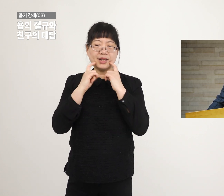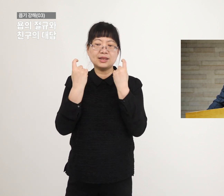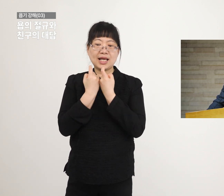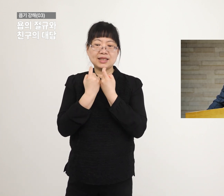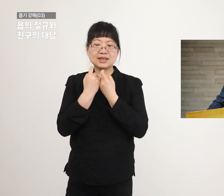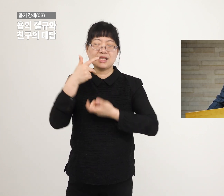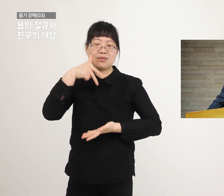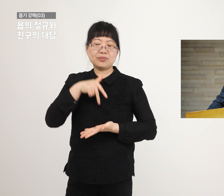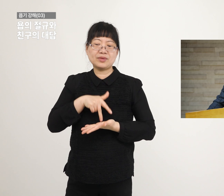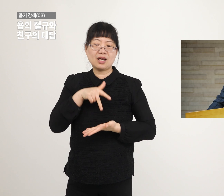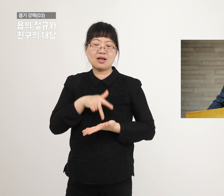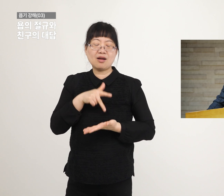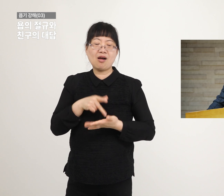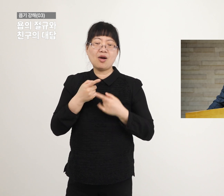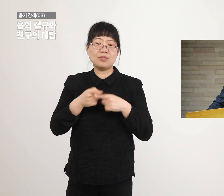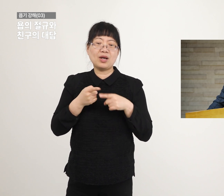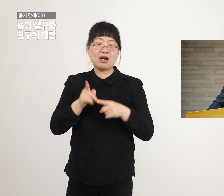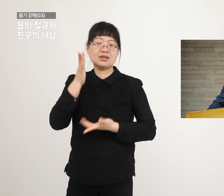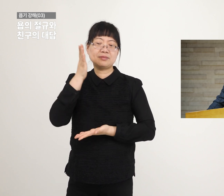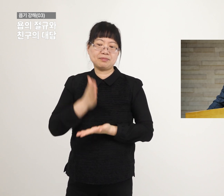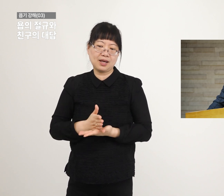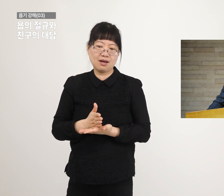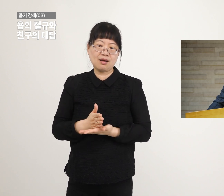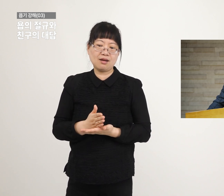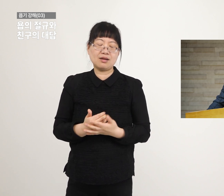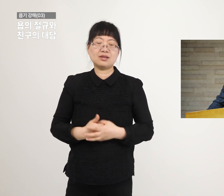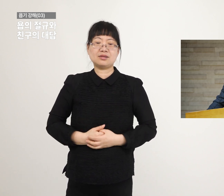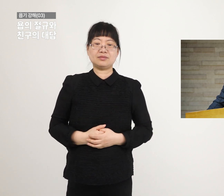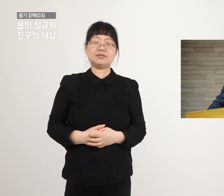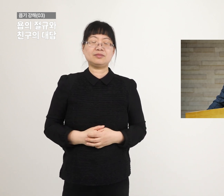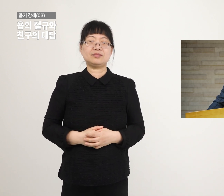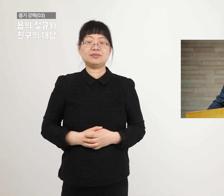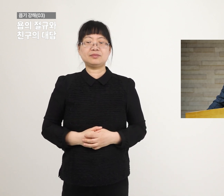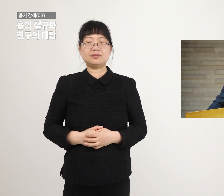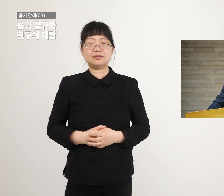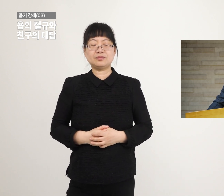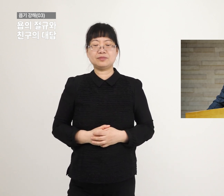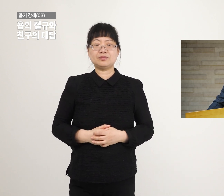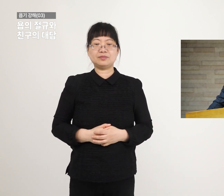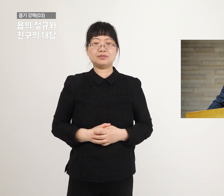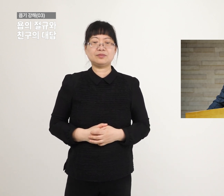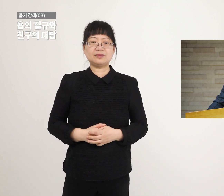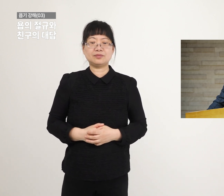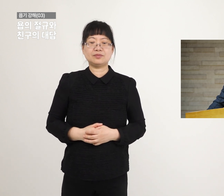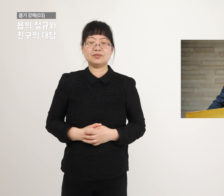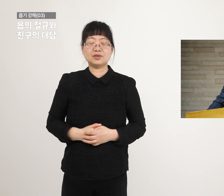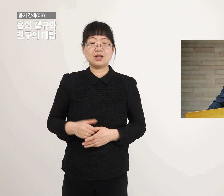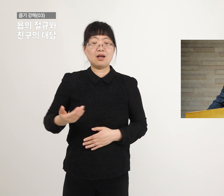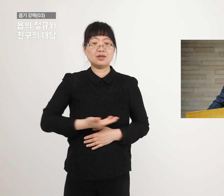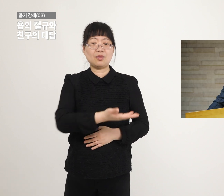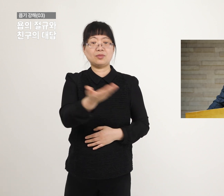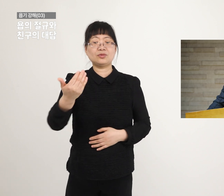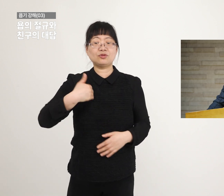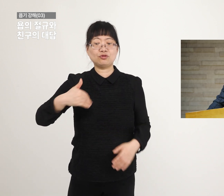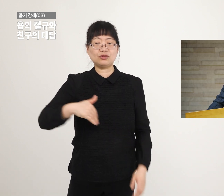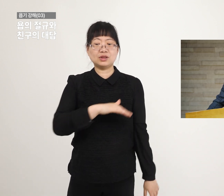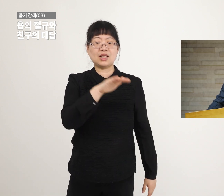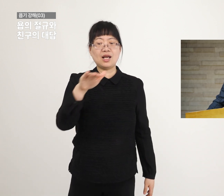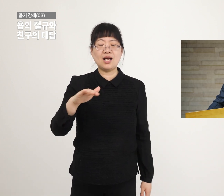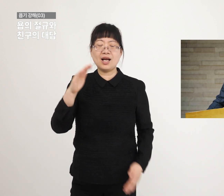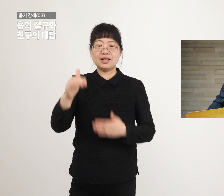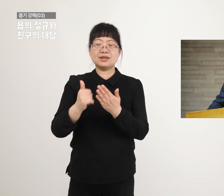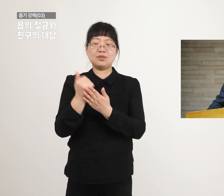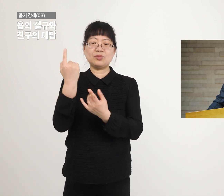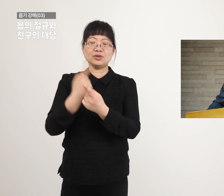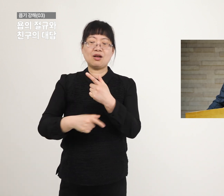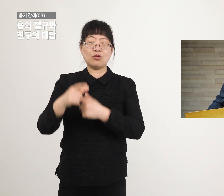개인적, 주관적 기초에서도 더더욱 함부로 얘기하면 안 돼요. 여러분들이 우리가